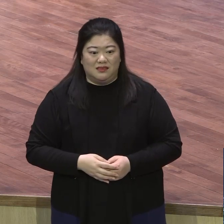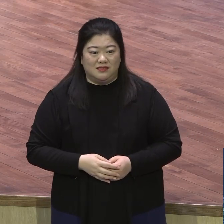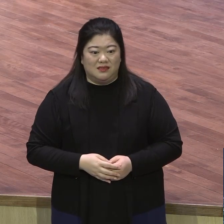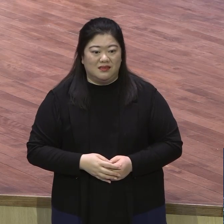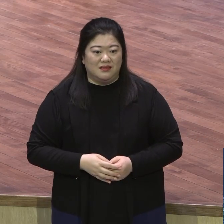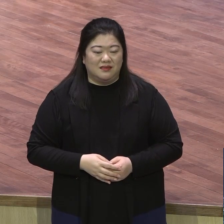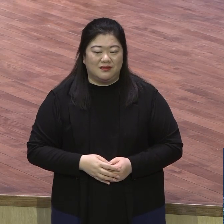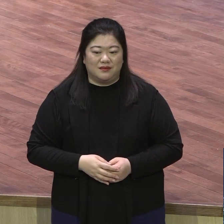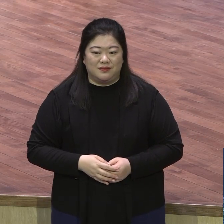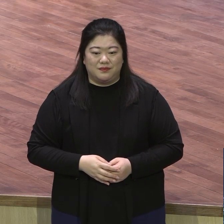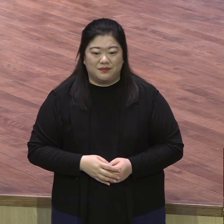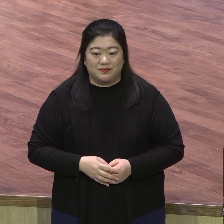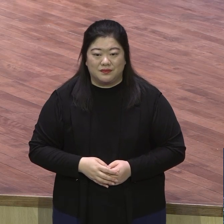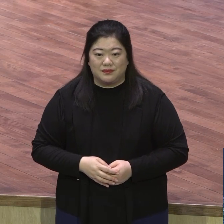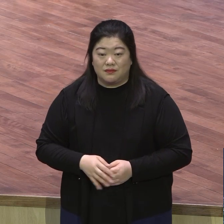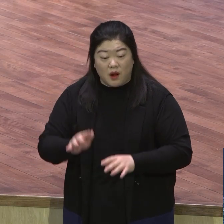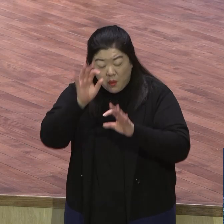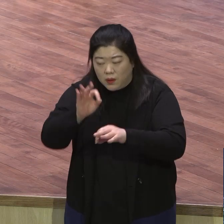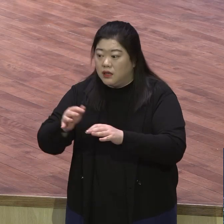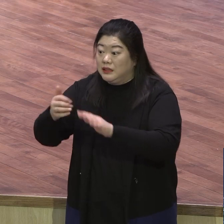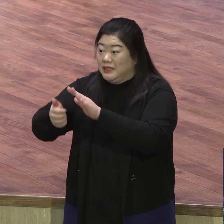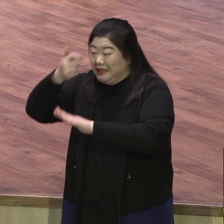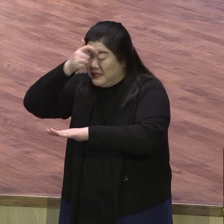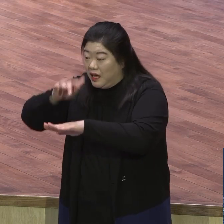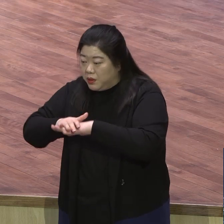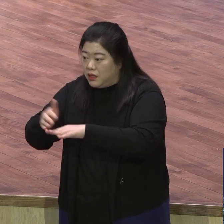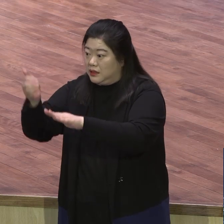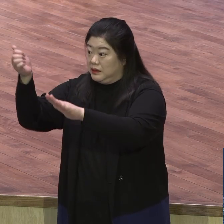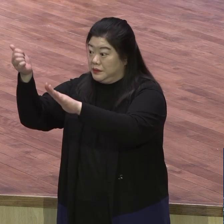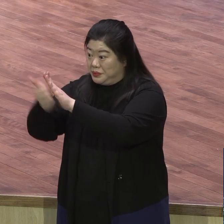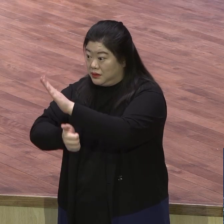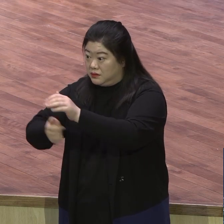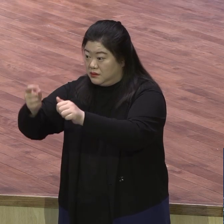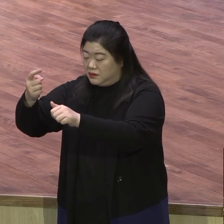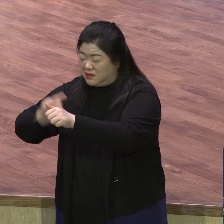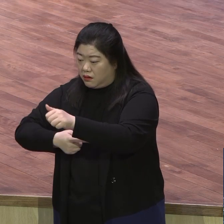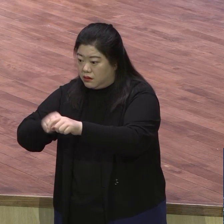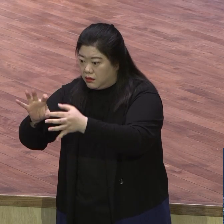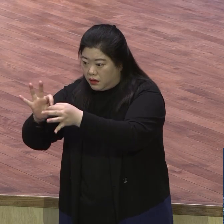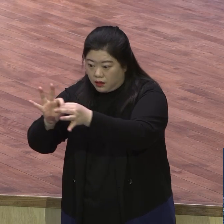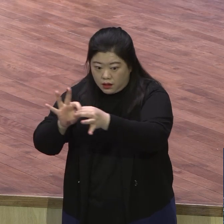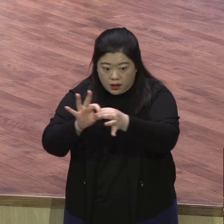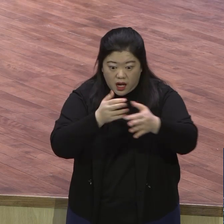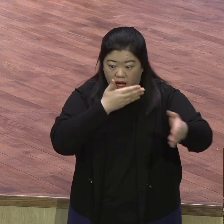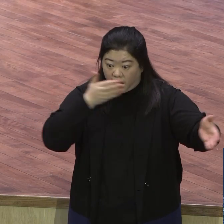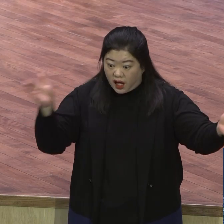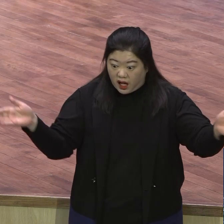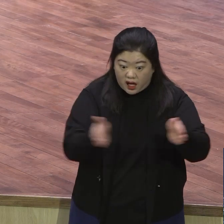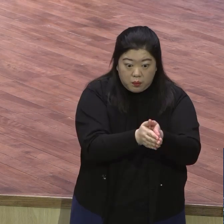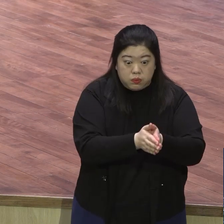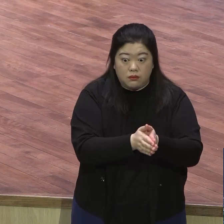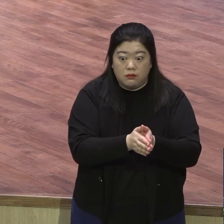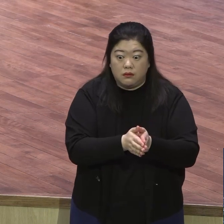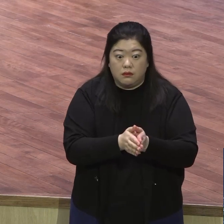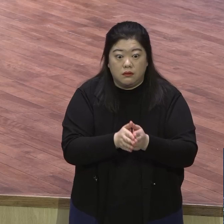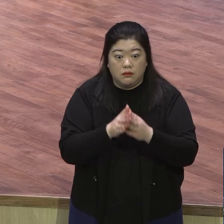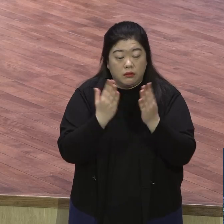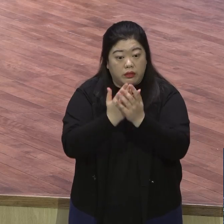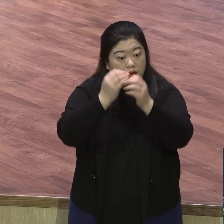관계가 예배 실패한 사람 인간관계가 화평케 하는 하나님의 아들이에요. 어디